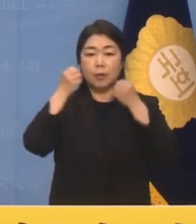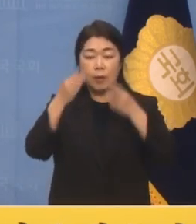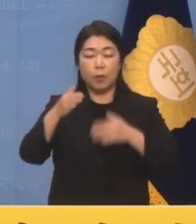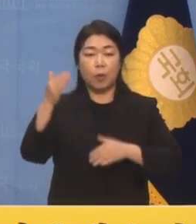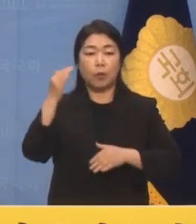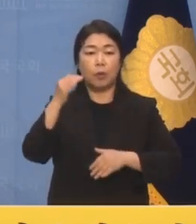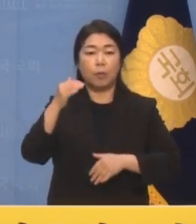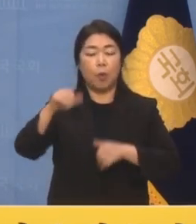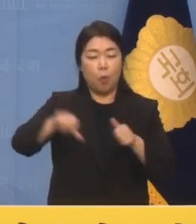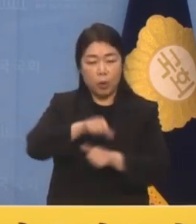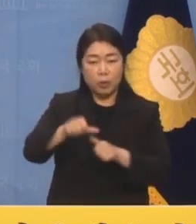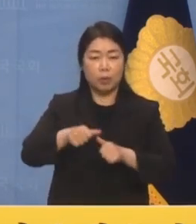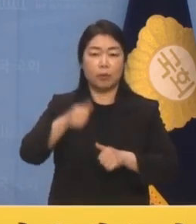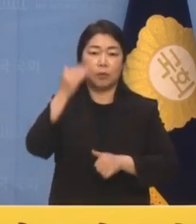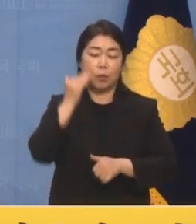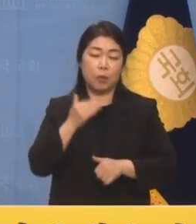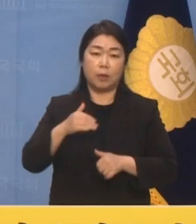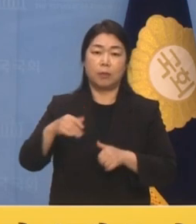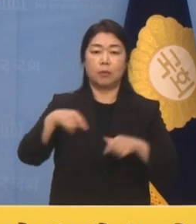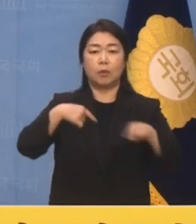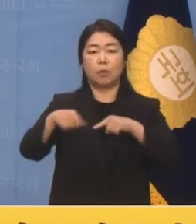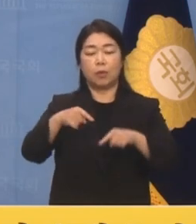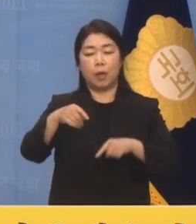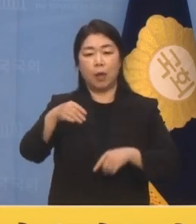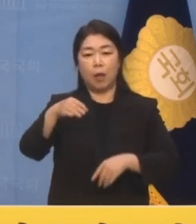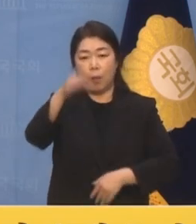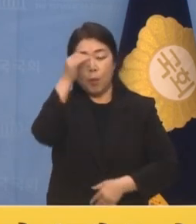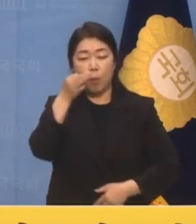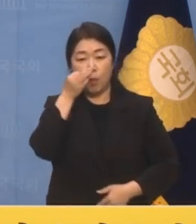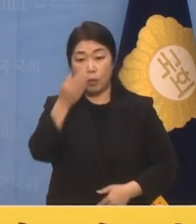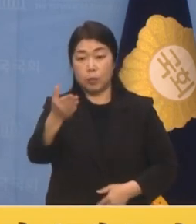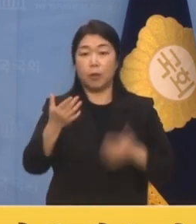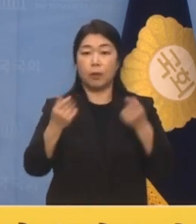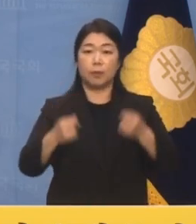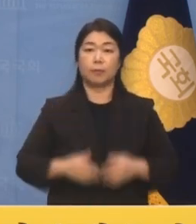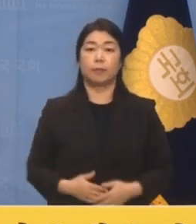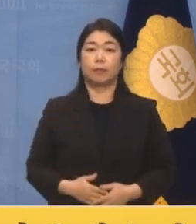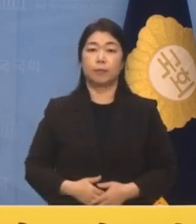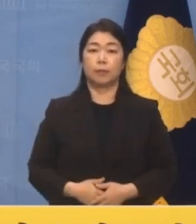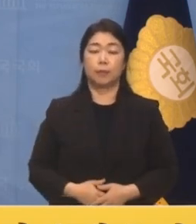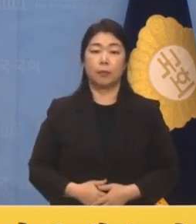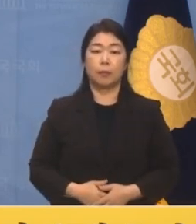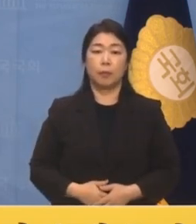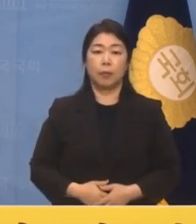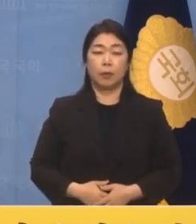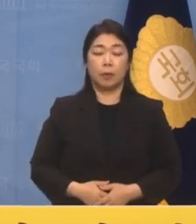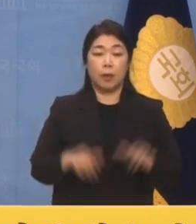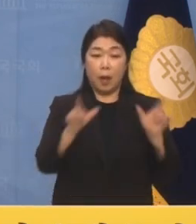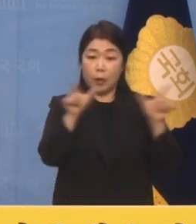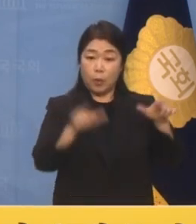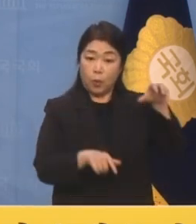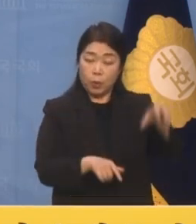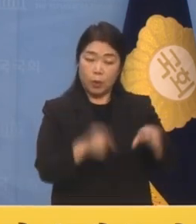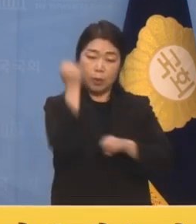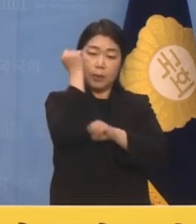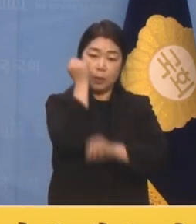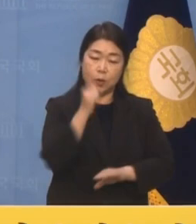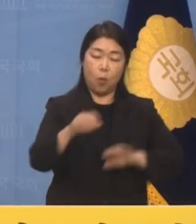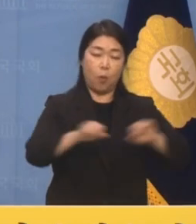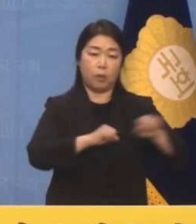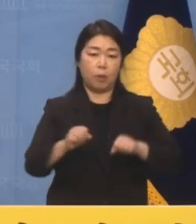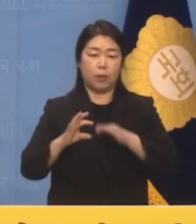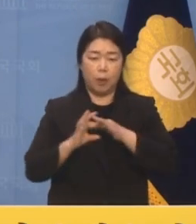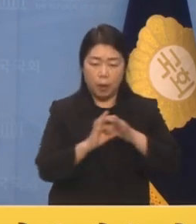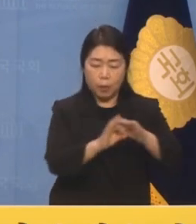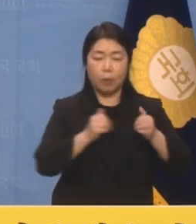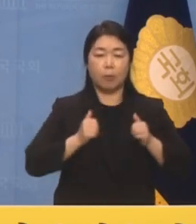정치의 모델을 제시할 수 있는 정치인이라고 생각합니다. 고향인 안동에서 풀뿌리 기초 활동을